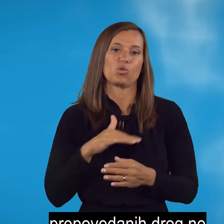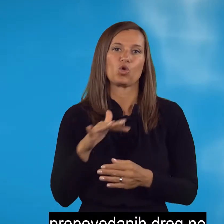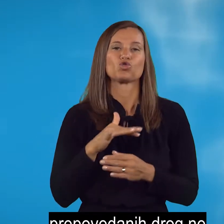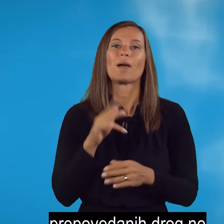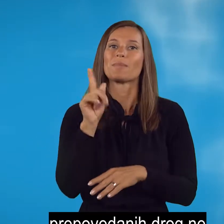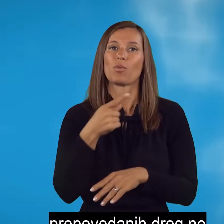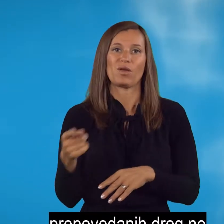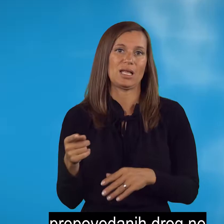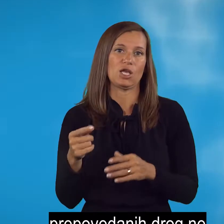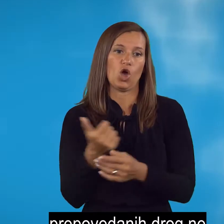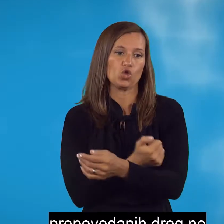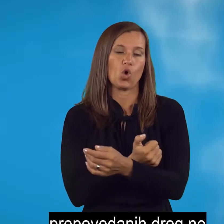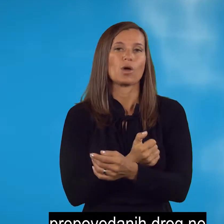drog ne določajo drugače.